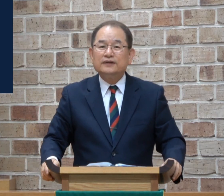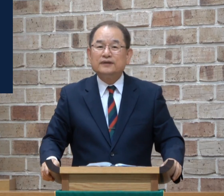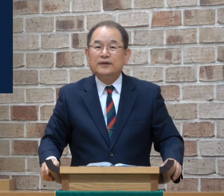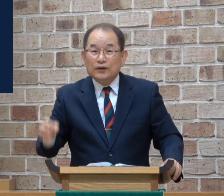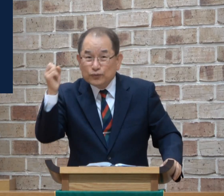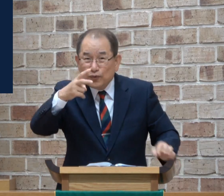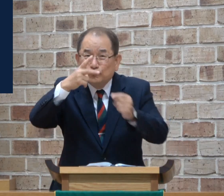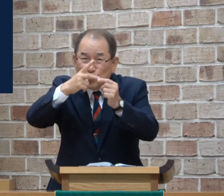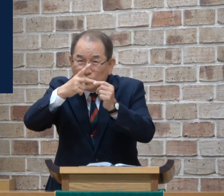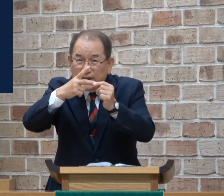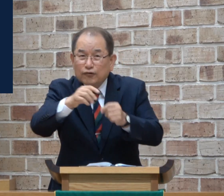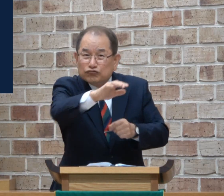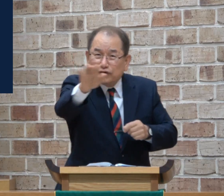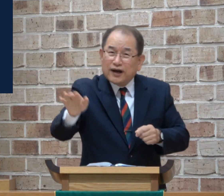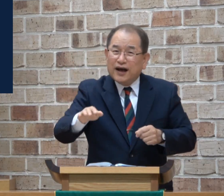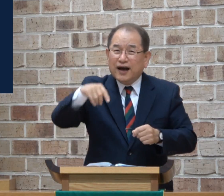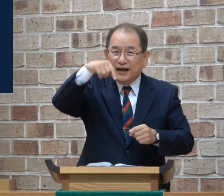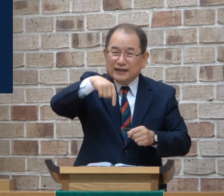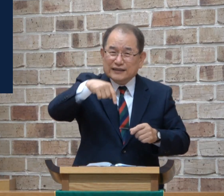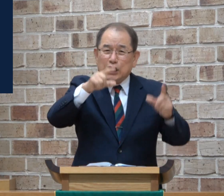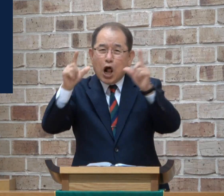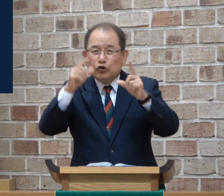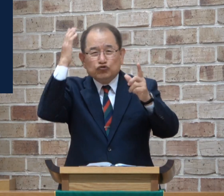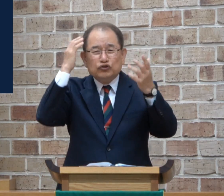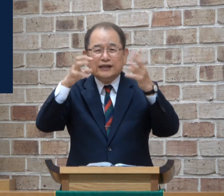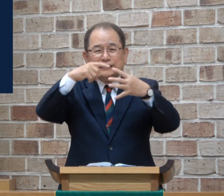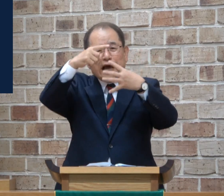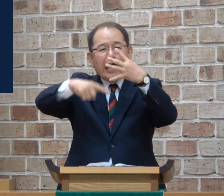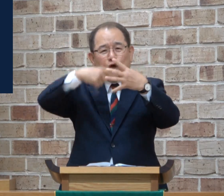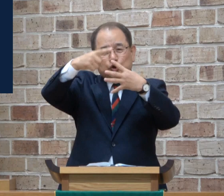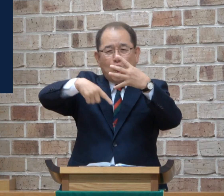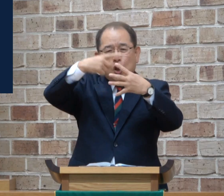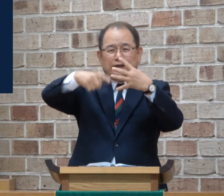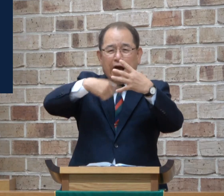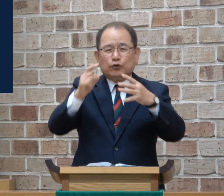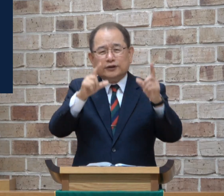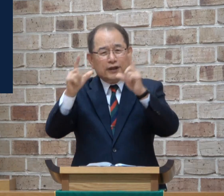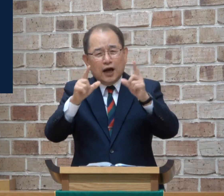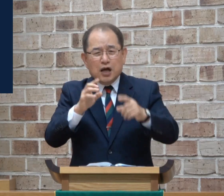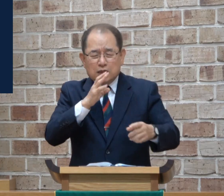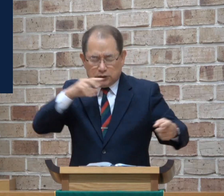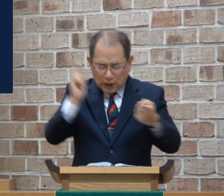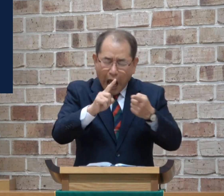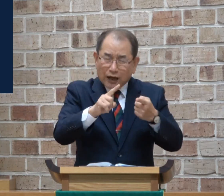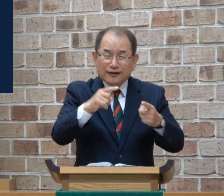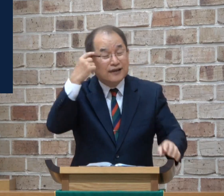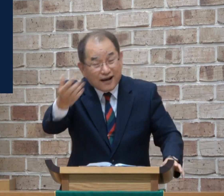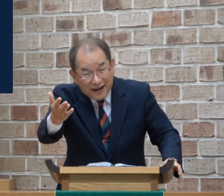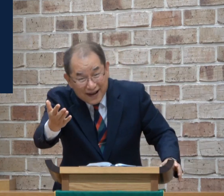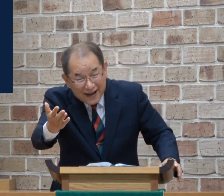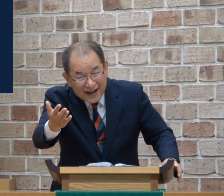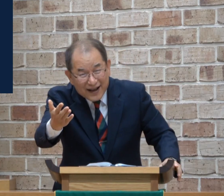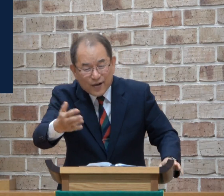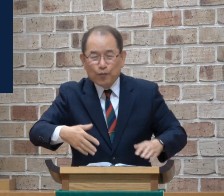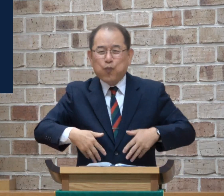또 내가 살고 있는 우리나라의 사계절이 당연한 것인가요? 봄, 여름, 가을, 겨울이 있는